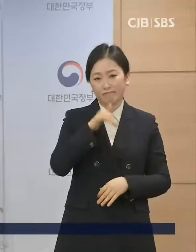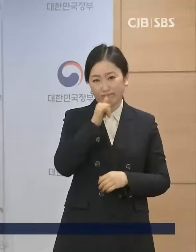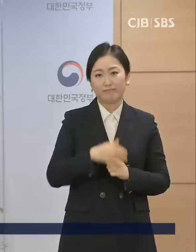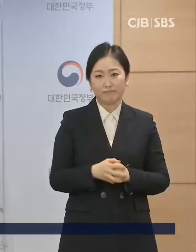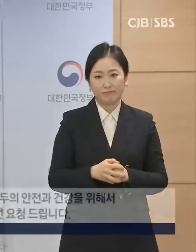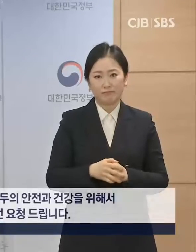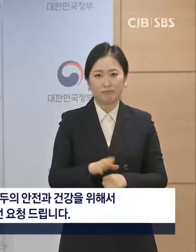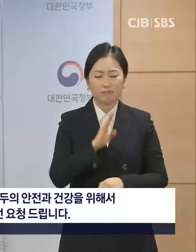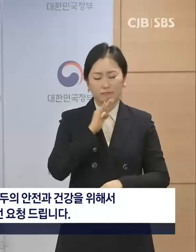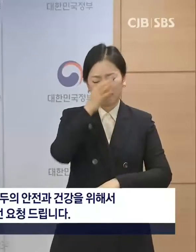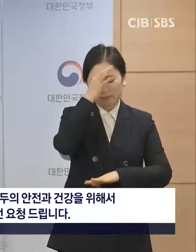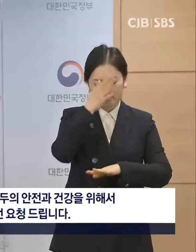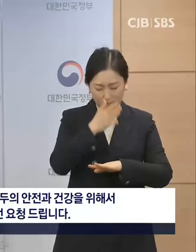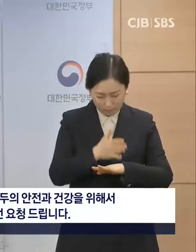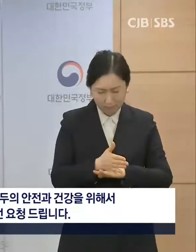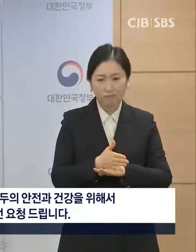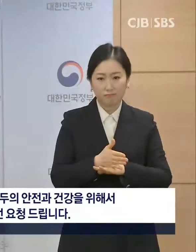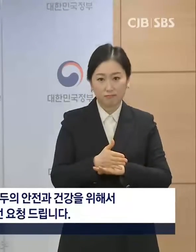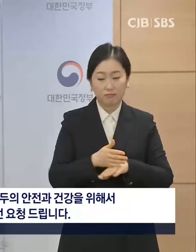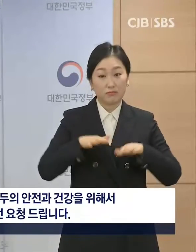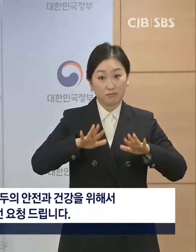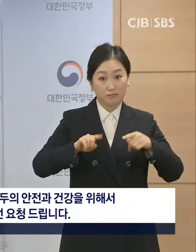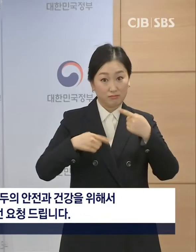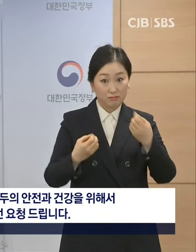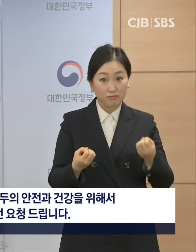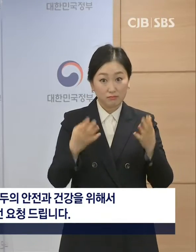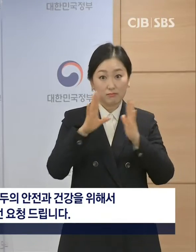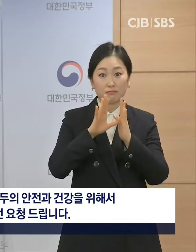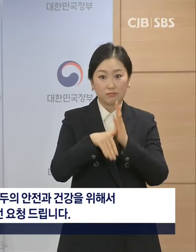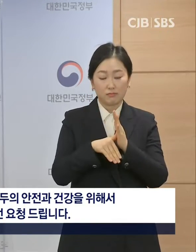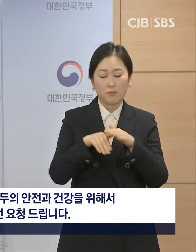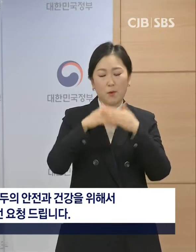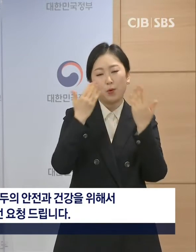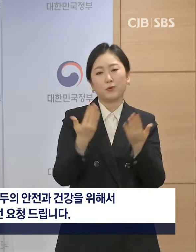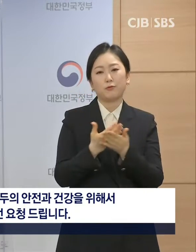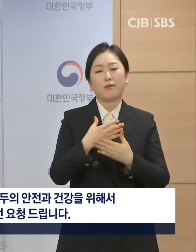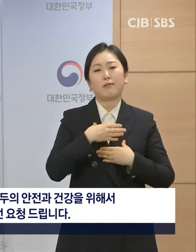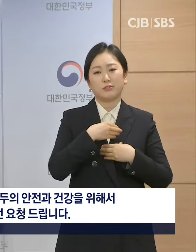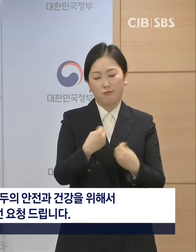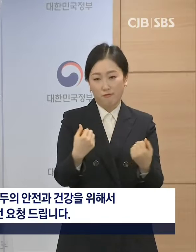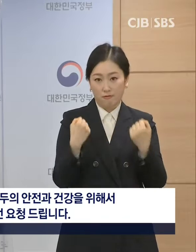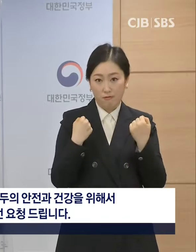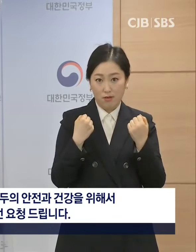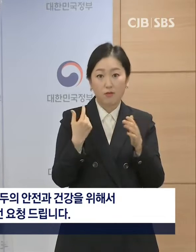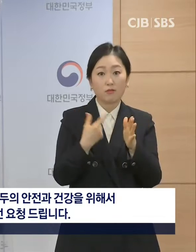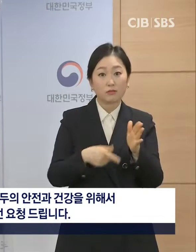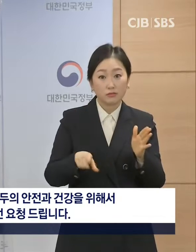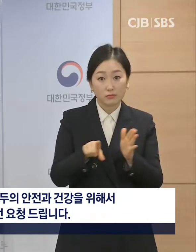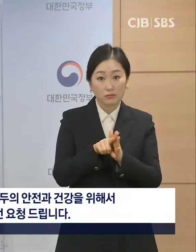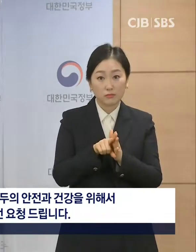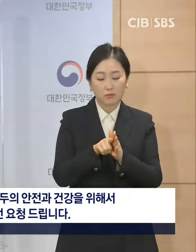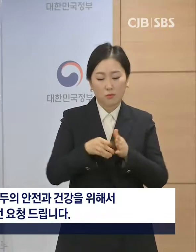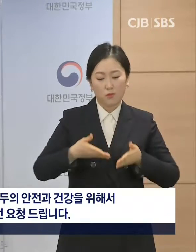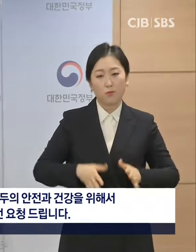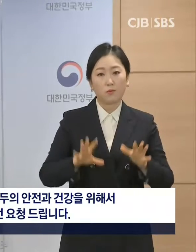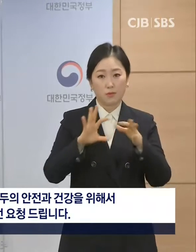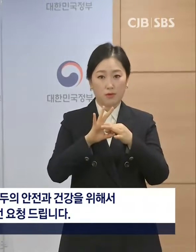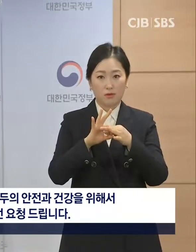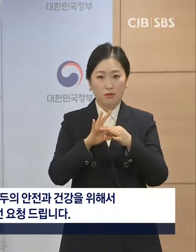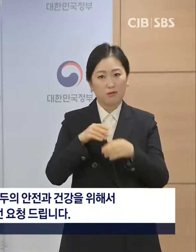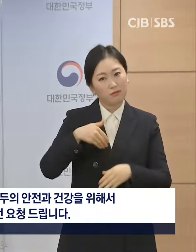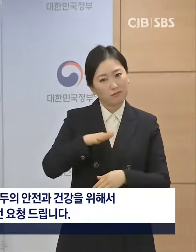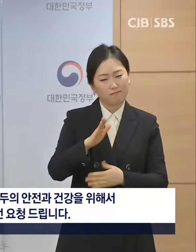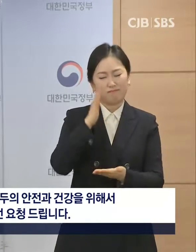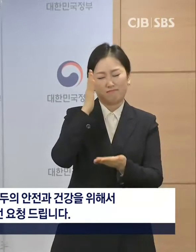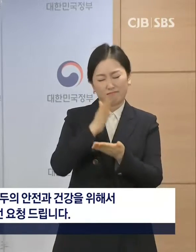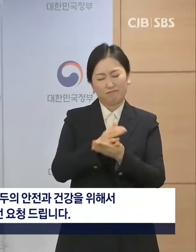정말 송구스럽습니다 많은 이번 설에도 모두의 안전과 건강을 위해서 고향 방문을 자제해